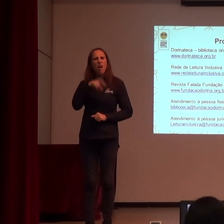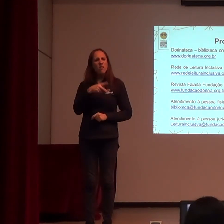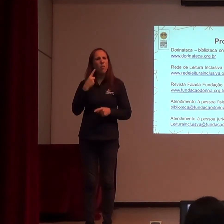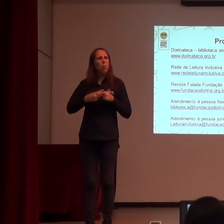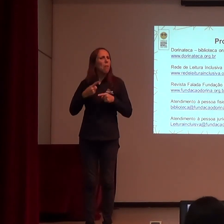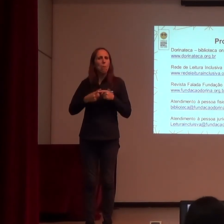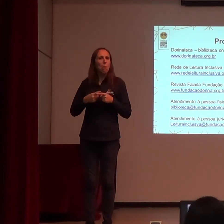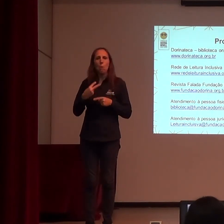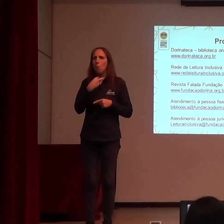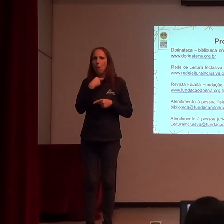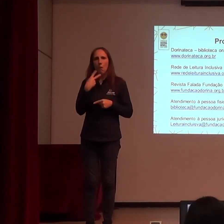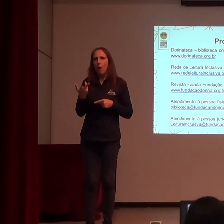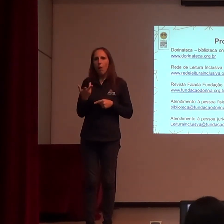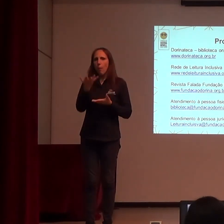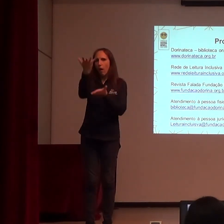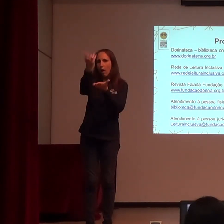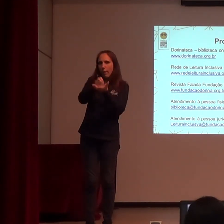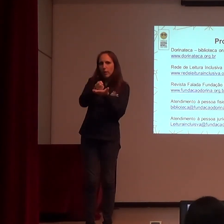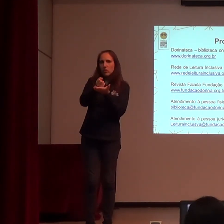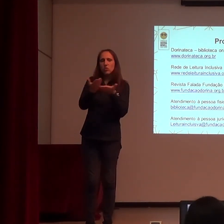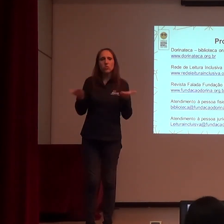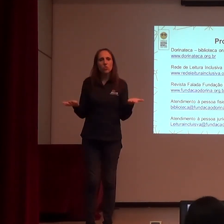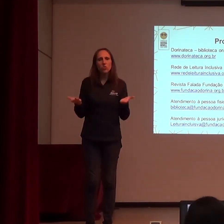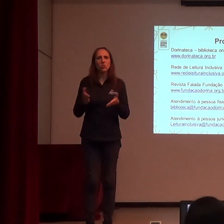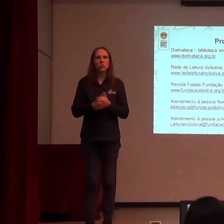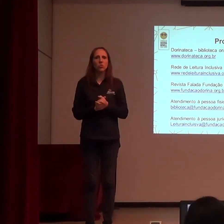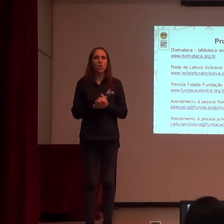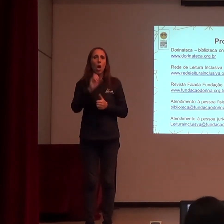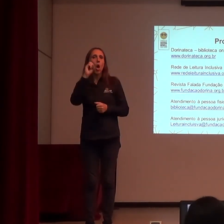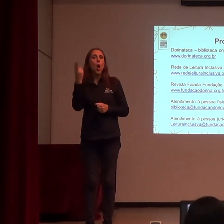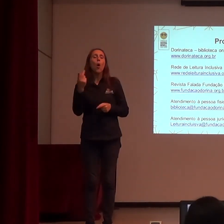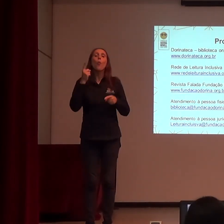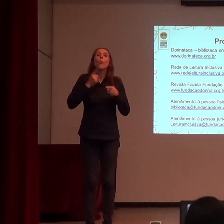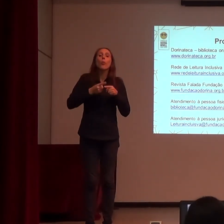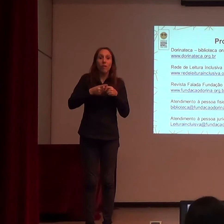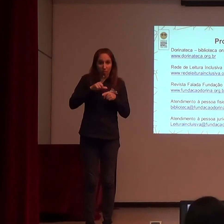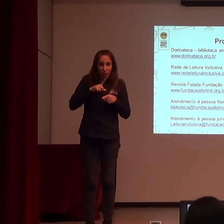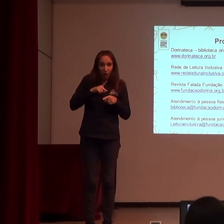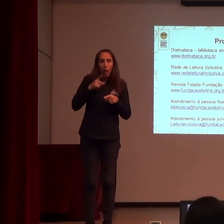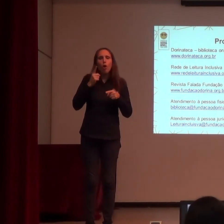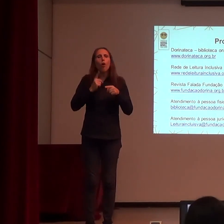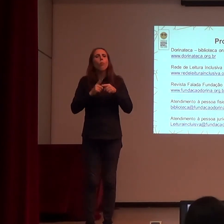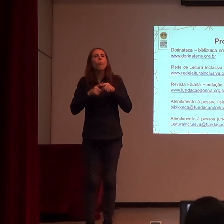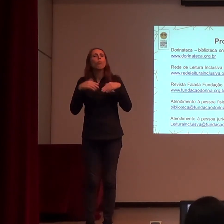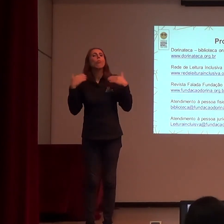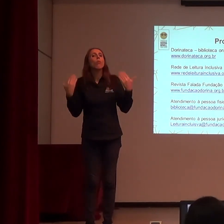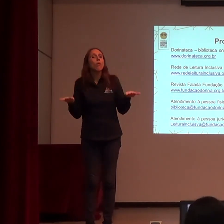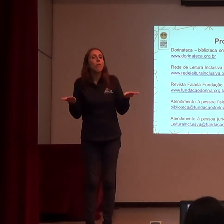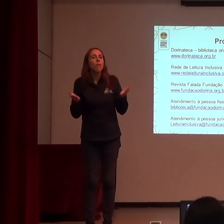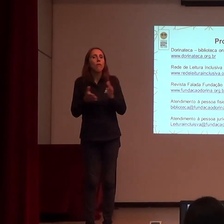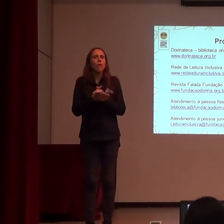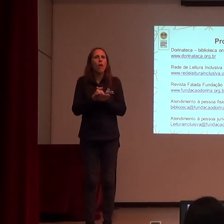pode baixar a revista, só ouvir pelo site? Ou se há, qual é a razão? E se não há, se é